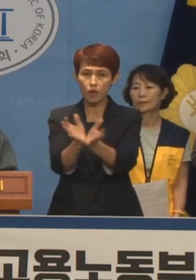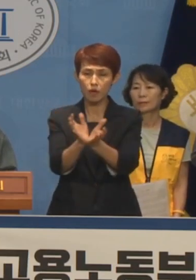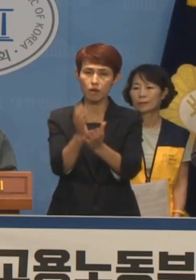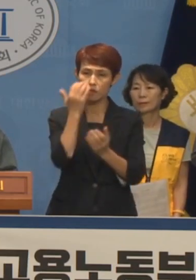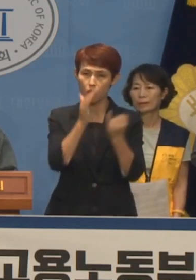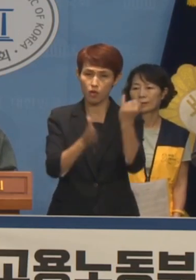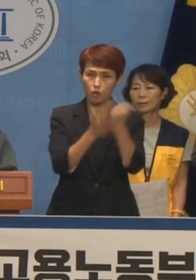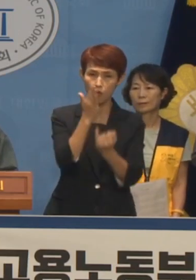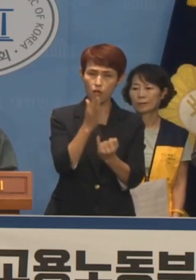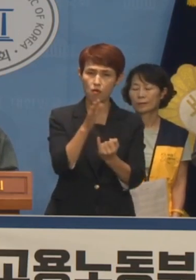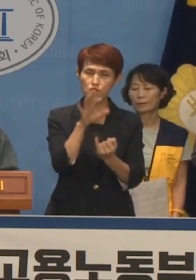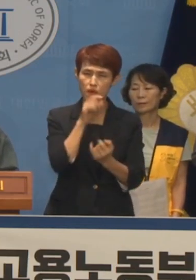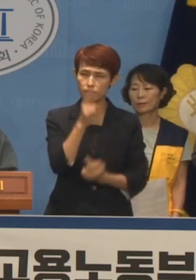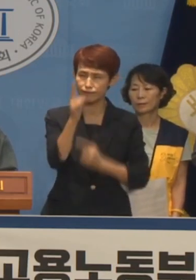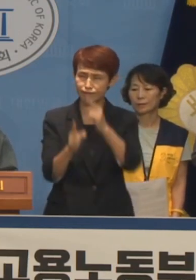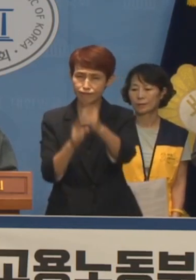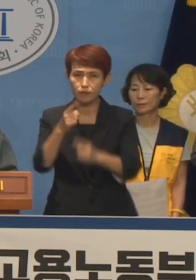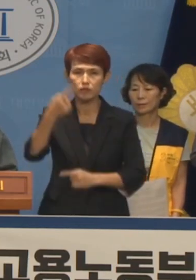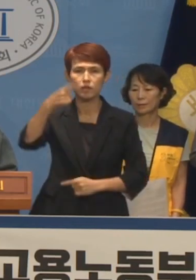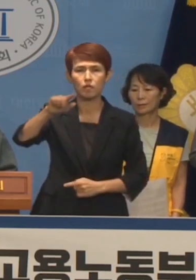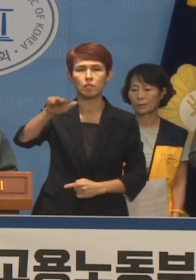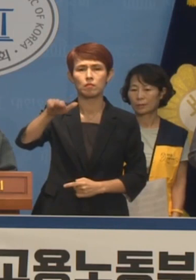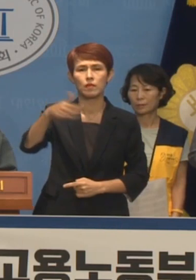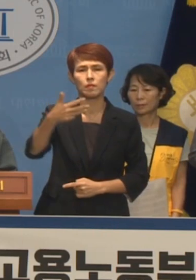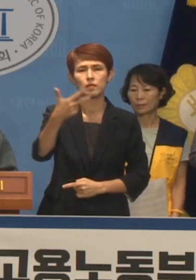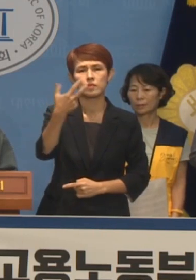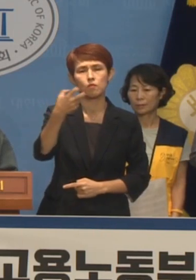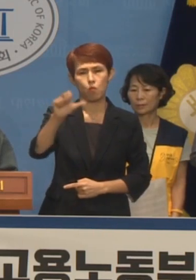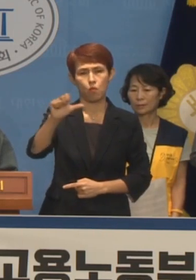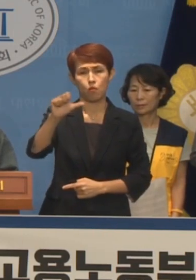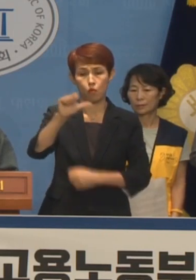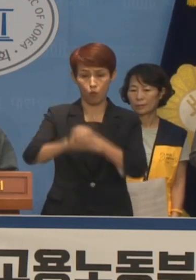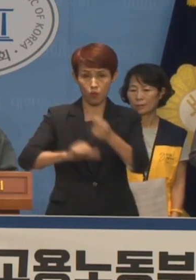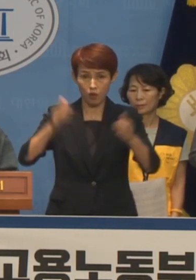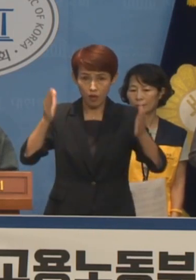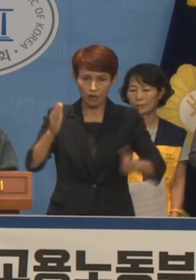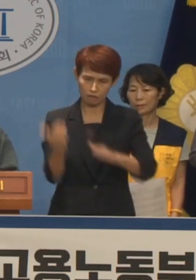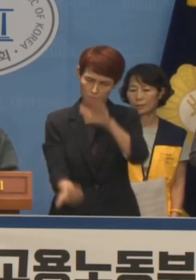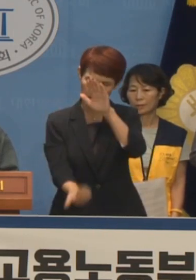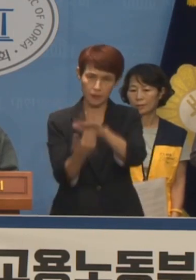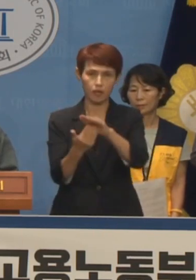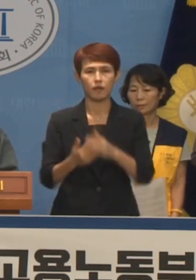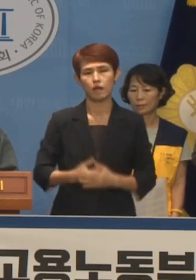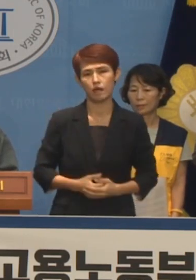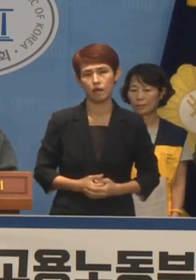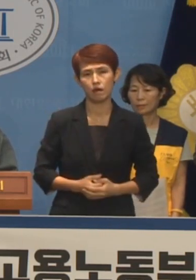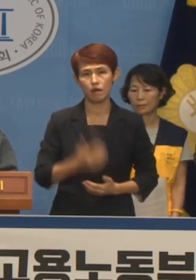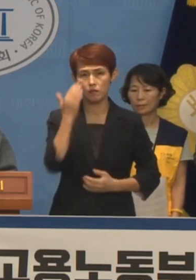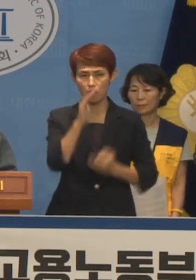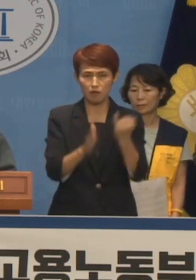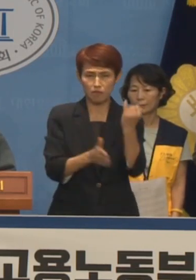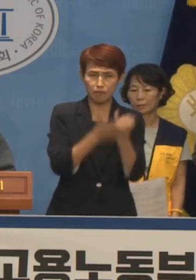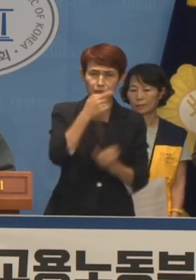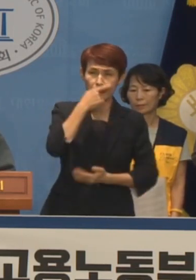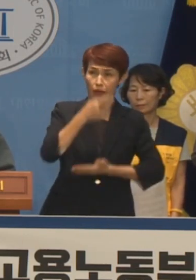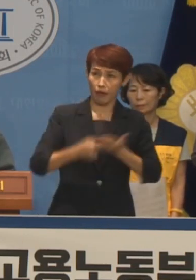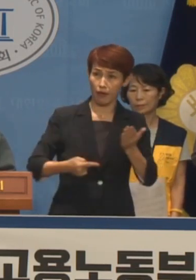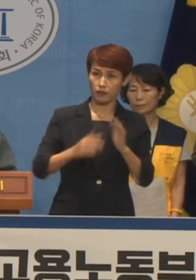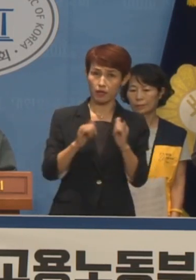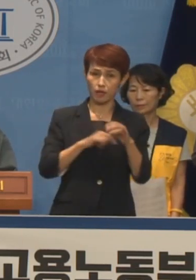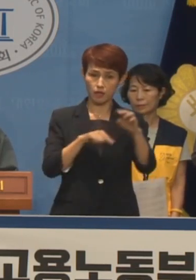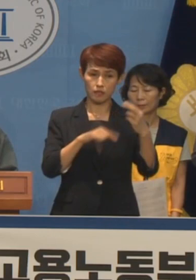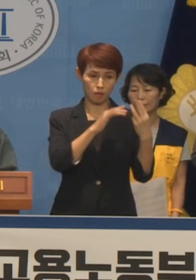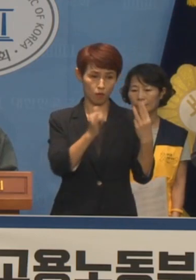진정 고소건은 1,875건으로 지난 5년 사이 가장 많았다고 합니다. 성희롱 피해를 당하고도 피해자 3명 중